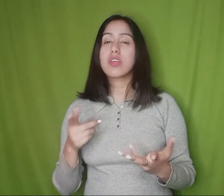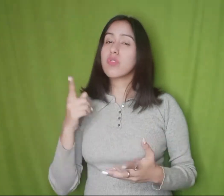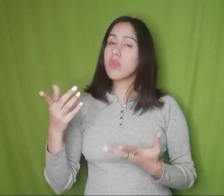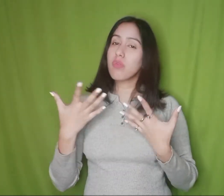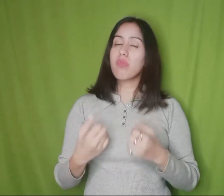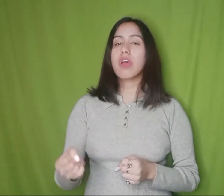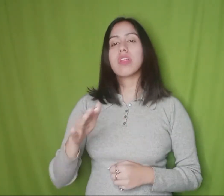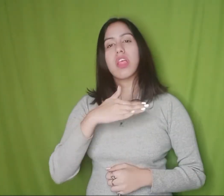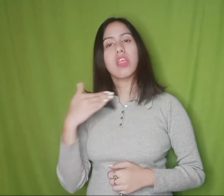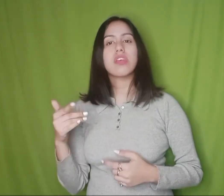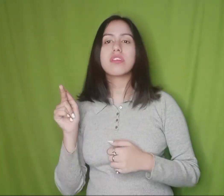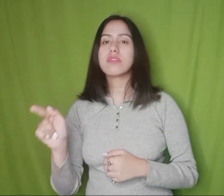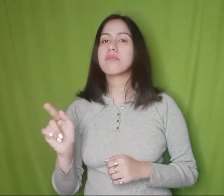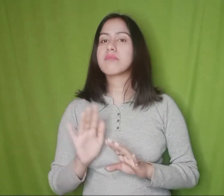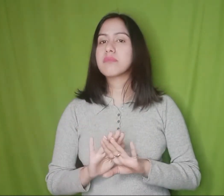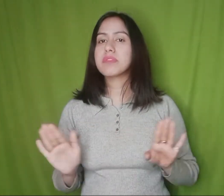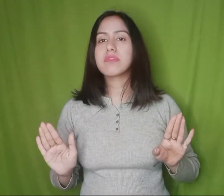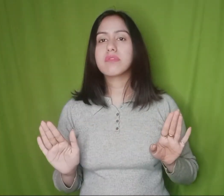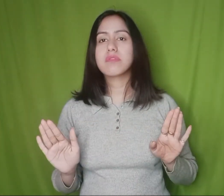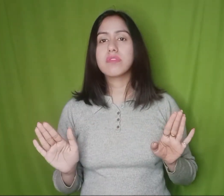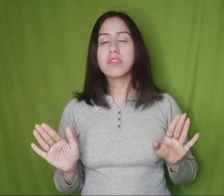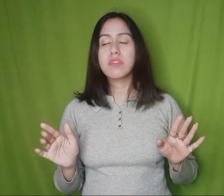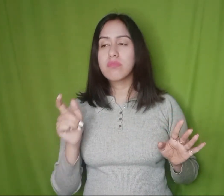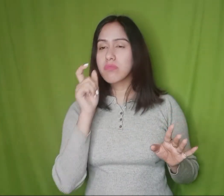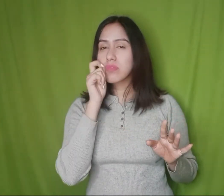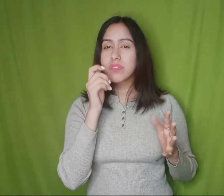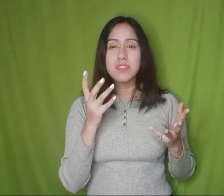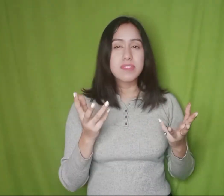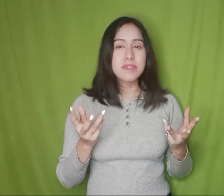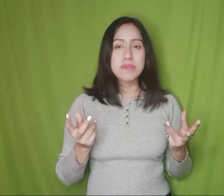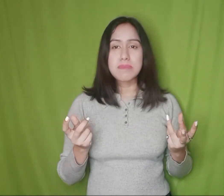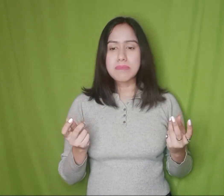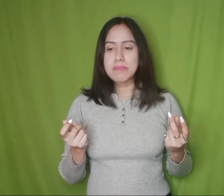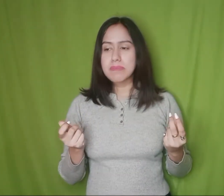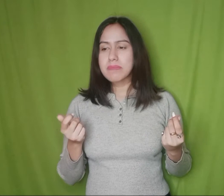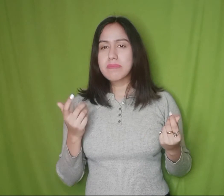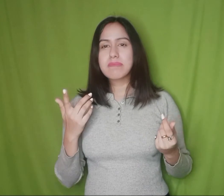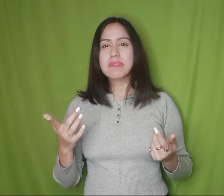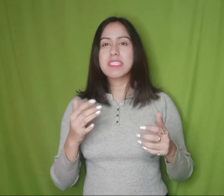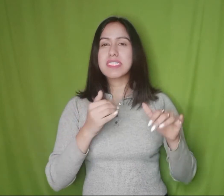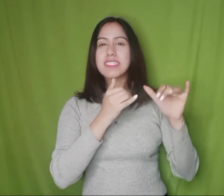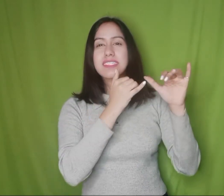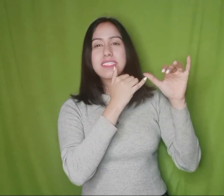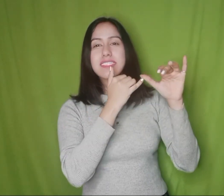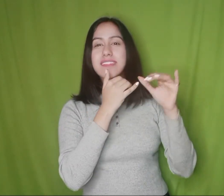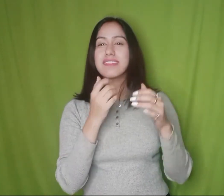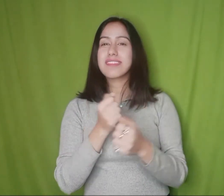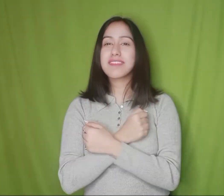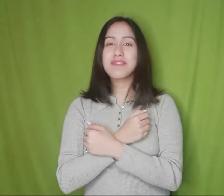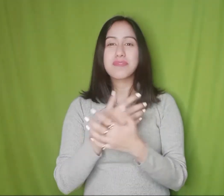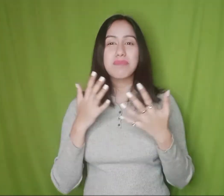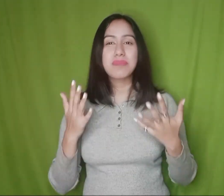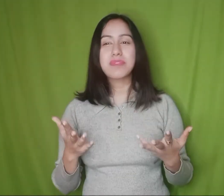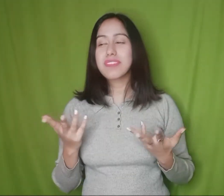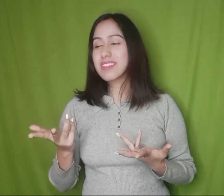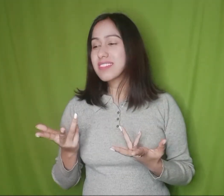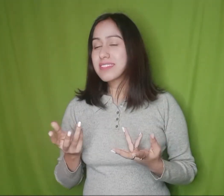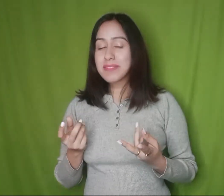और इस द्रोह का सिर्फ एक दंड है, मृत्युदंड। भोज को लगा वक्त कहीं जम